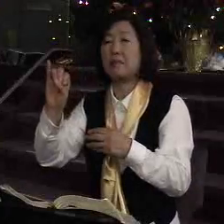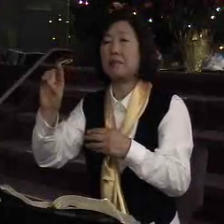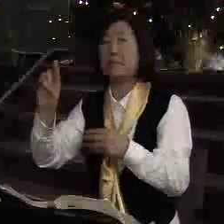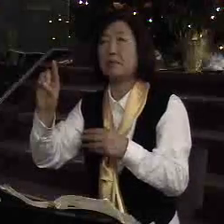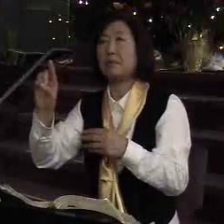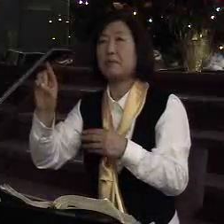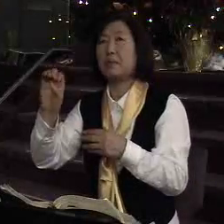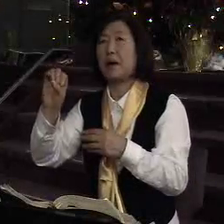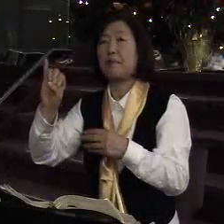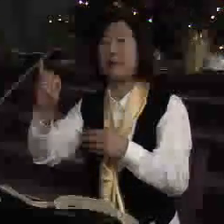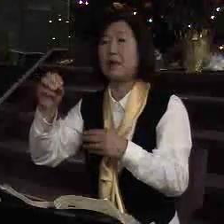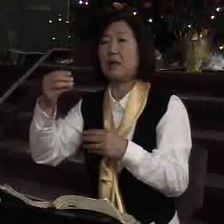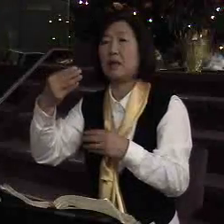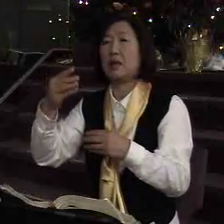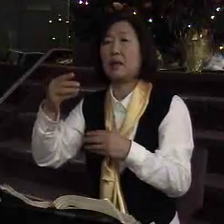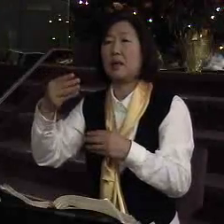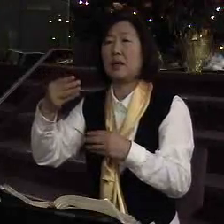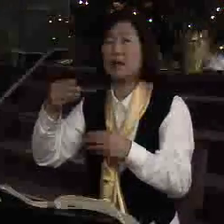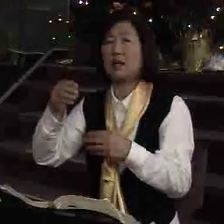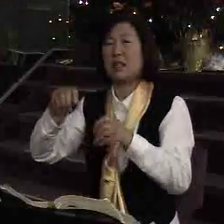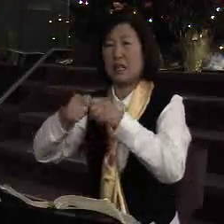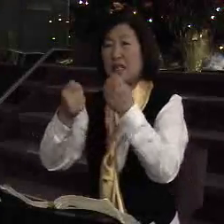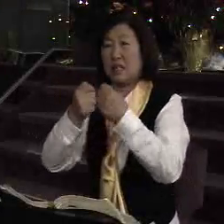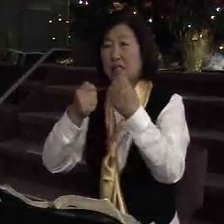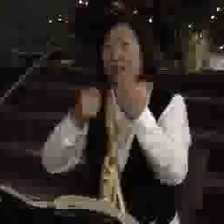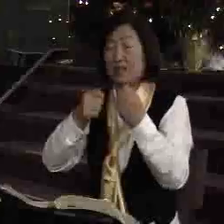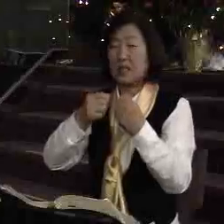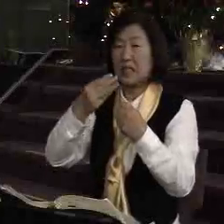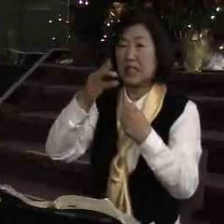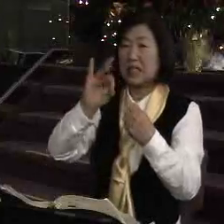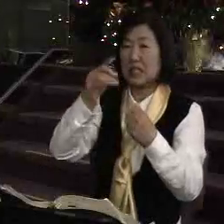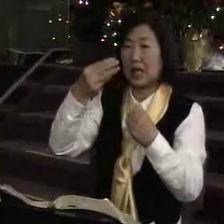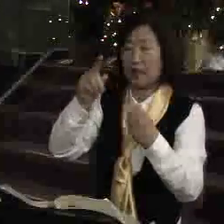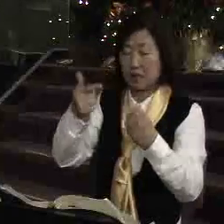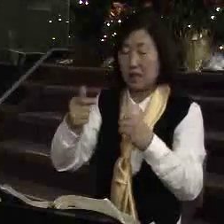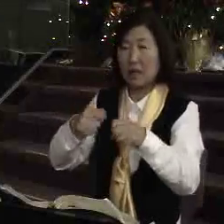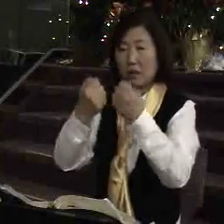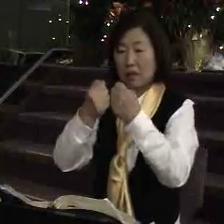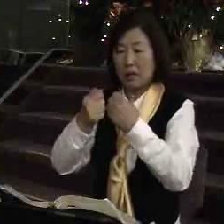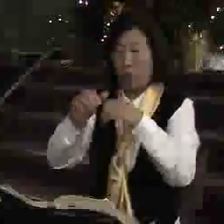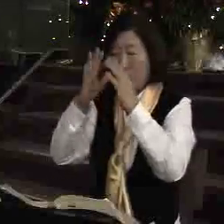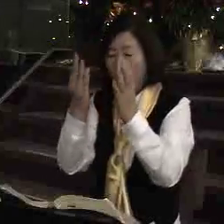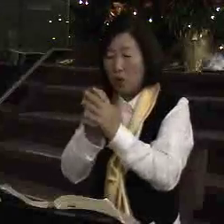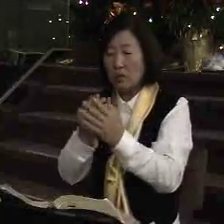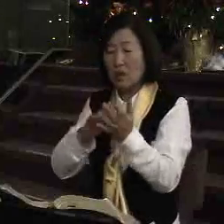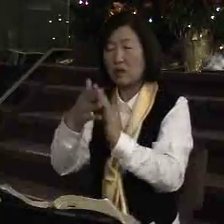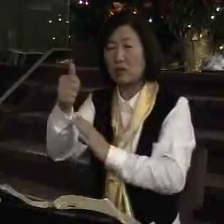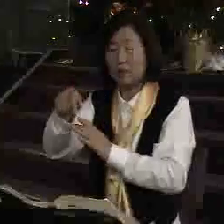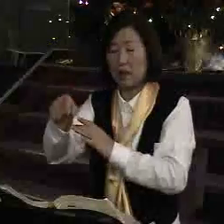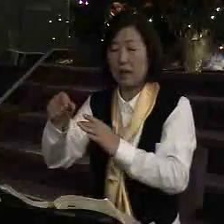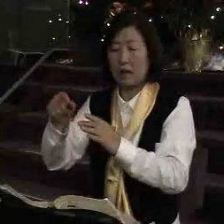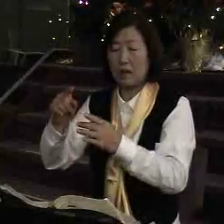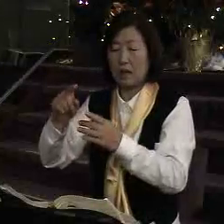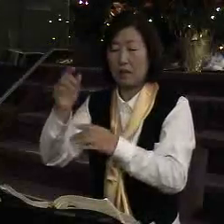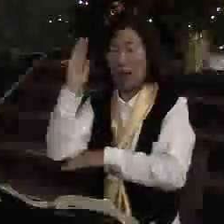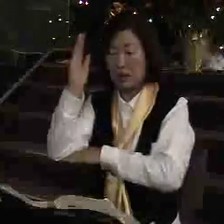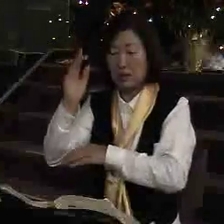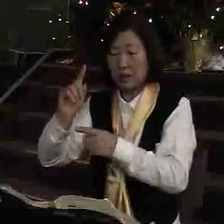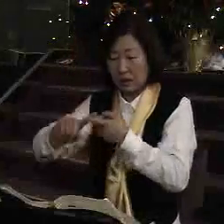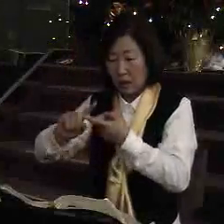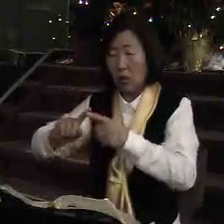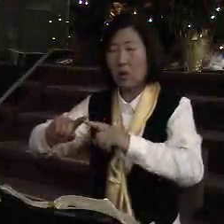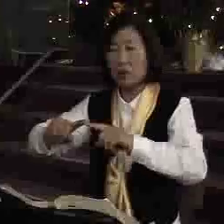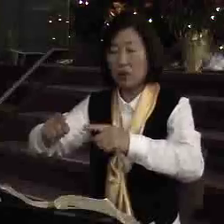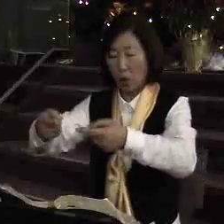선교를 갔다가 목숨을 잃을 수가 있습니다. 우리 모두에게 사실 예수님의 이 말씀이 그대로 적용이